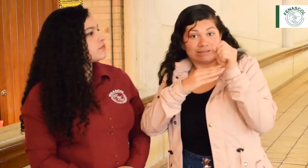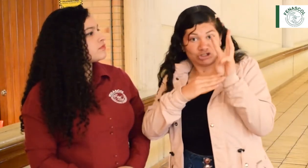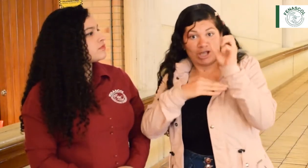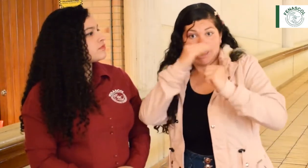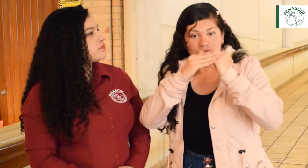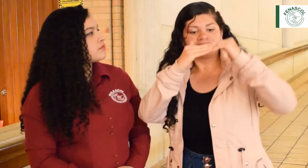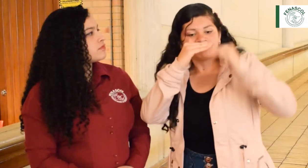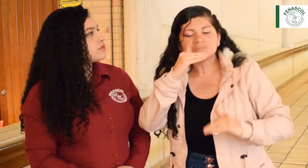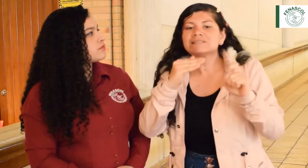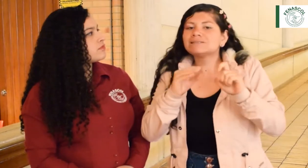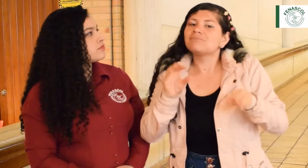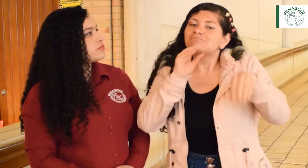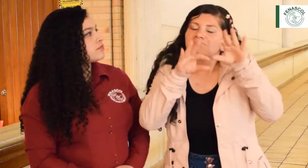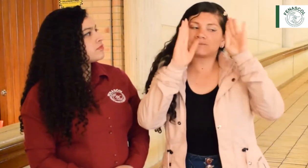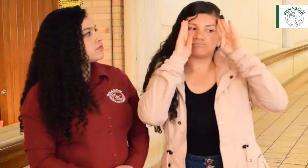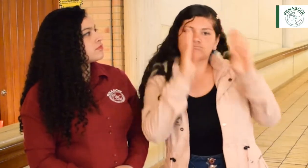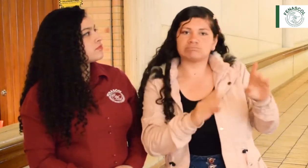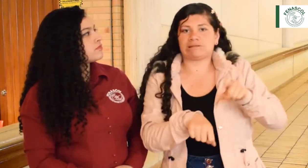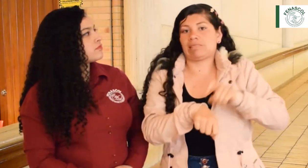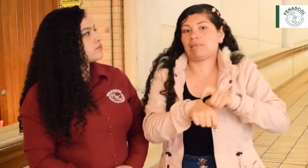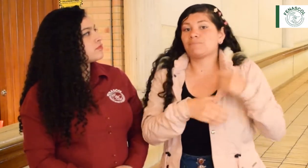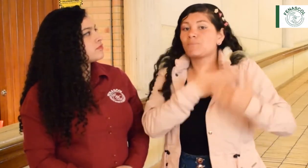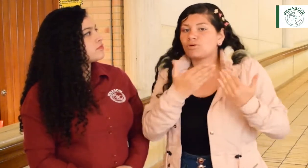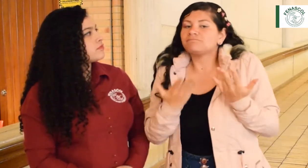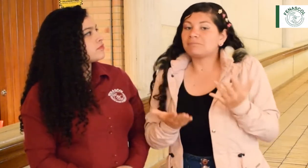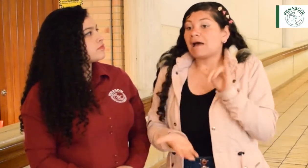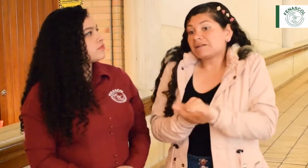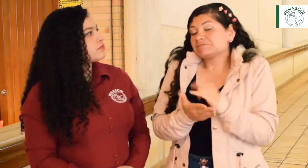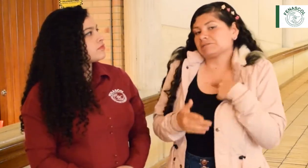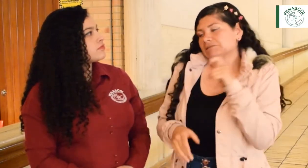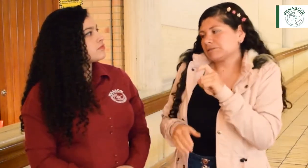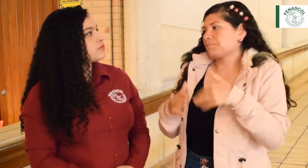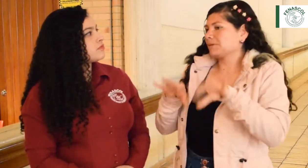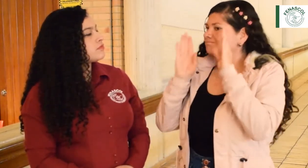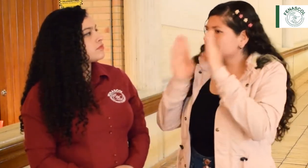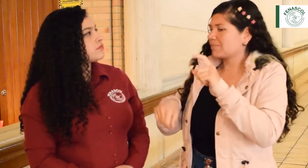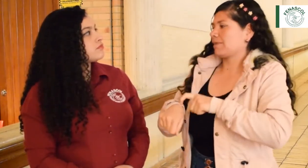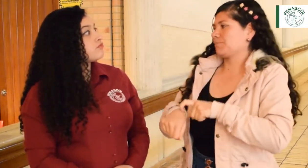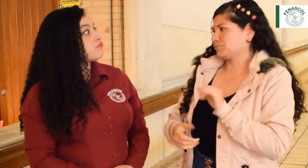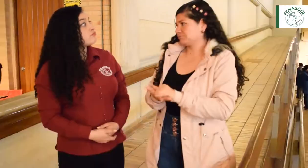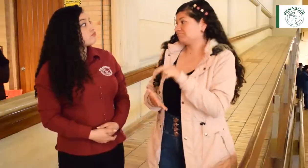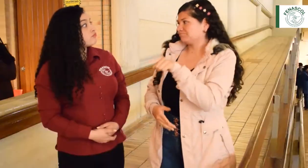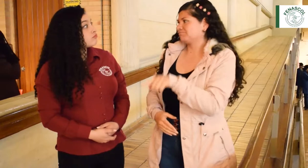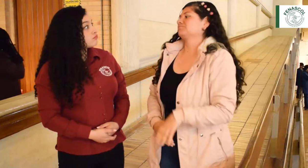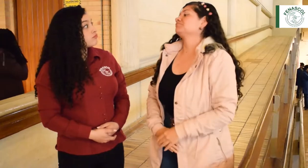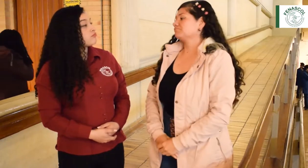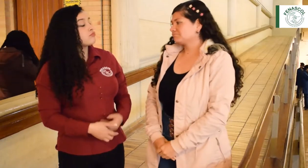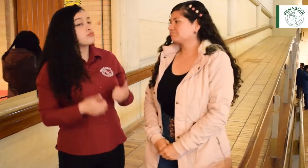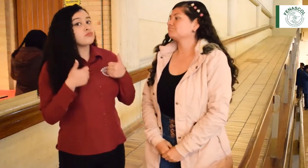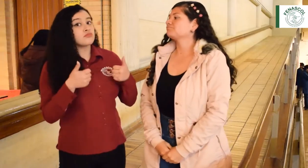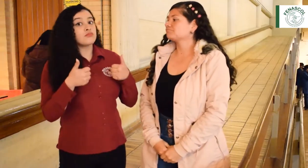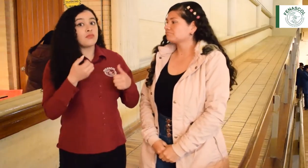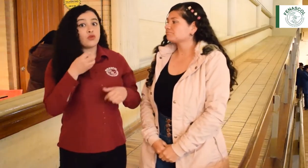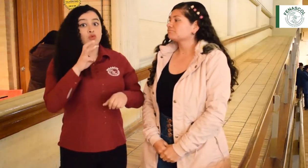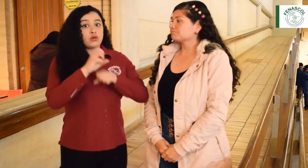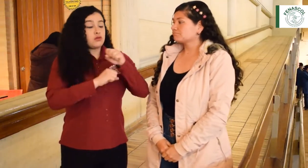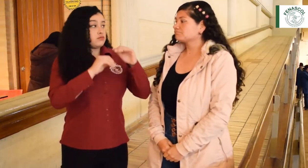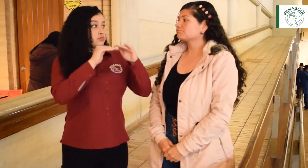brindar más atención e información a las menores de edad Ah muy interesante eso que mencionas